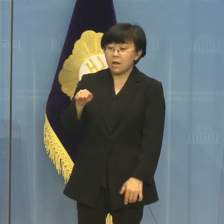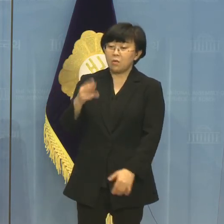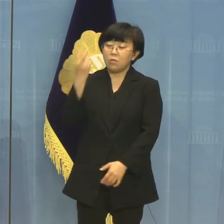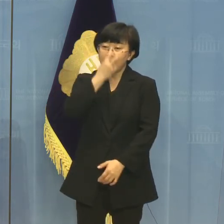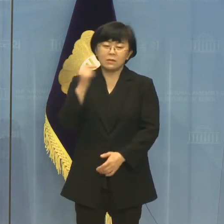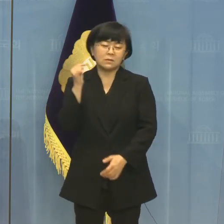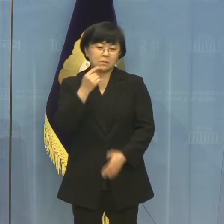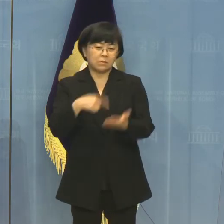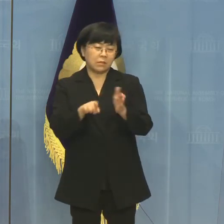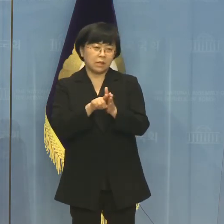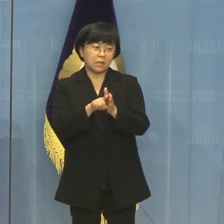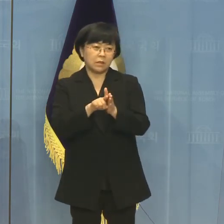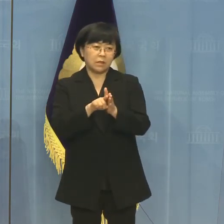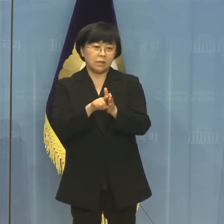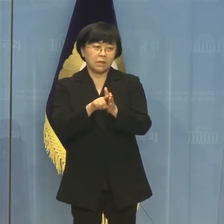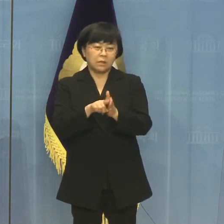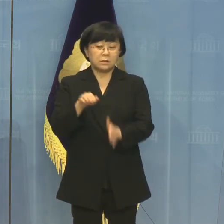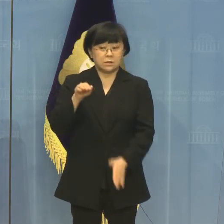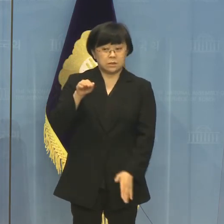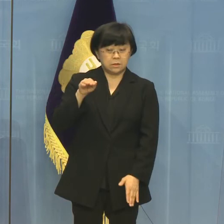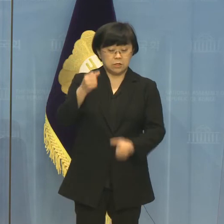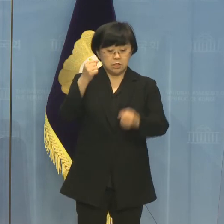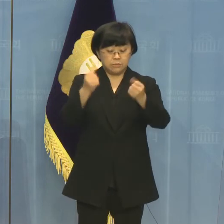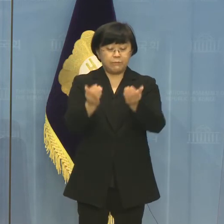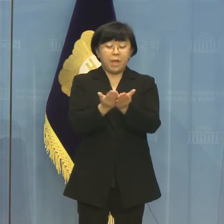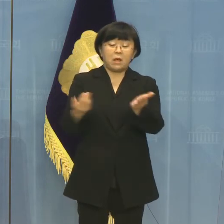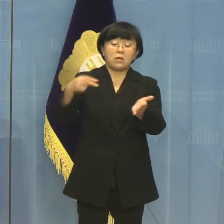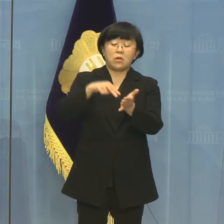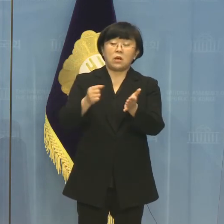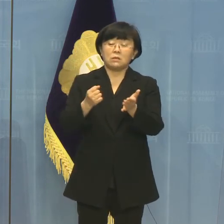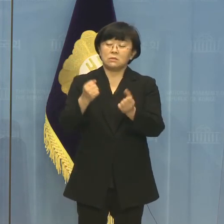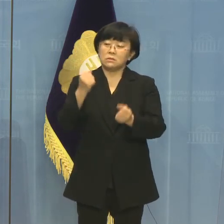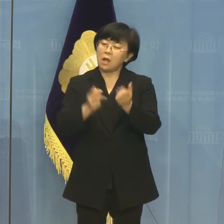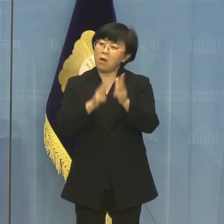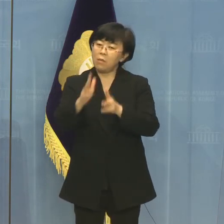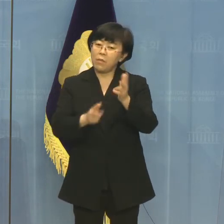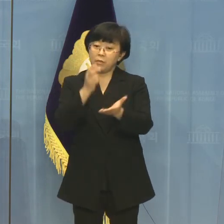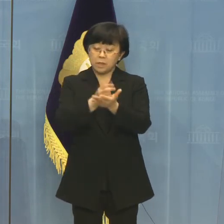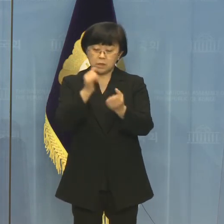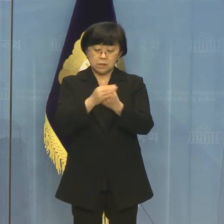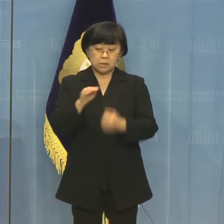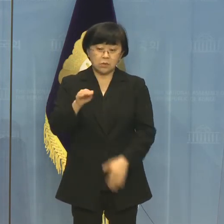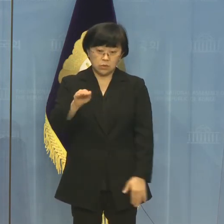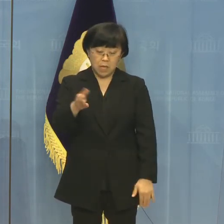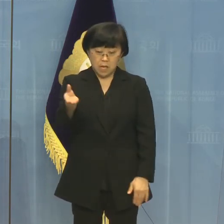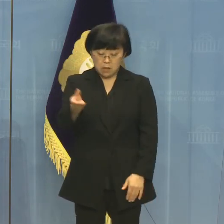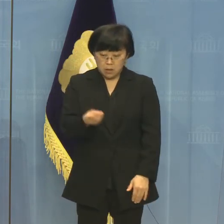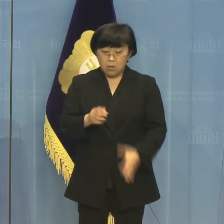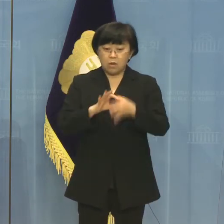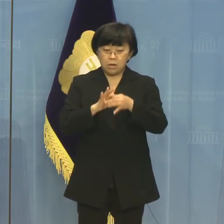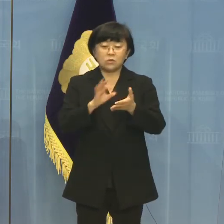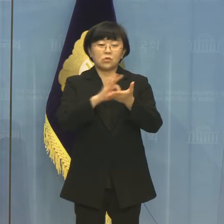관리를 강화하는 여객자동차 운수사업법 개정안이 접수되었습니다. 자동차 대여사업